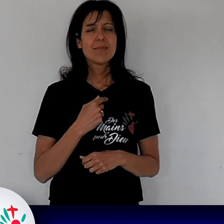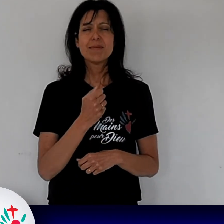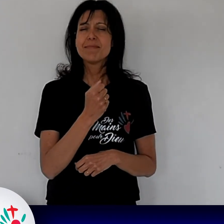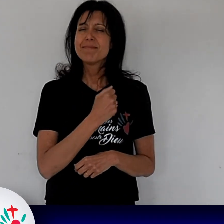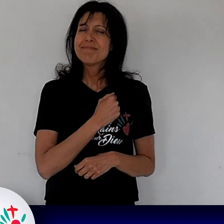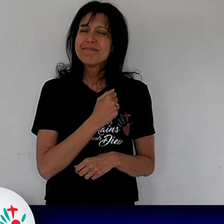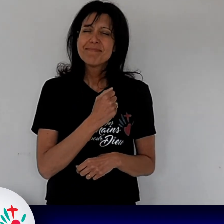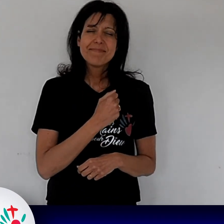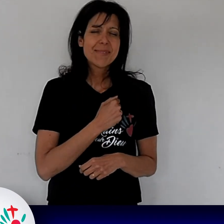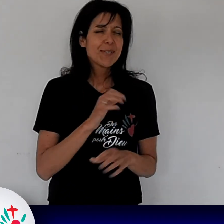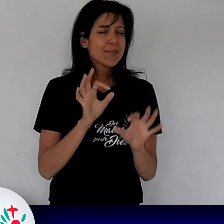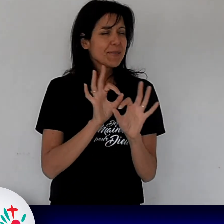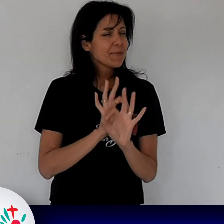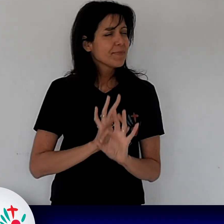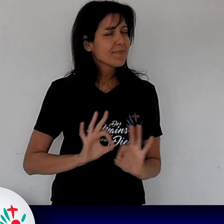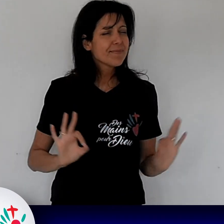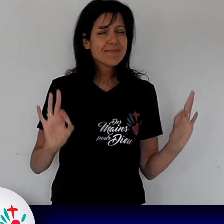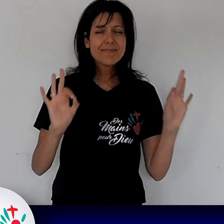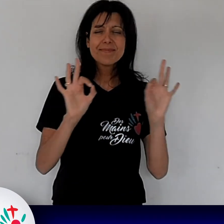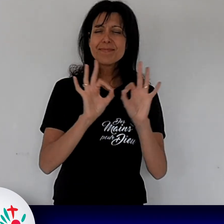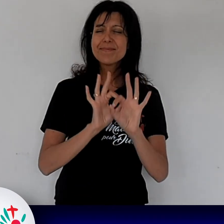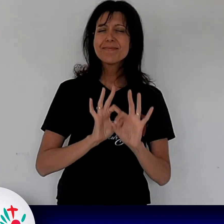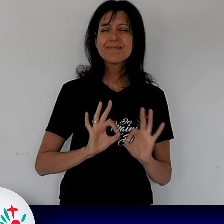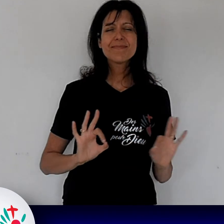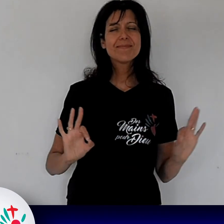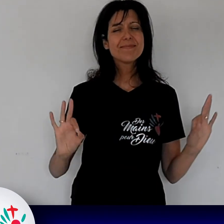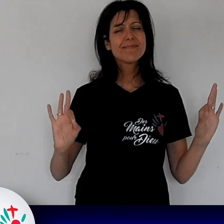je n'ai rien à